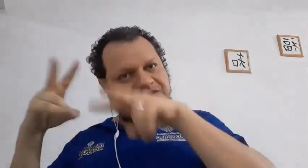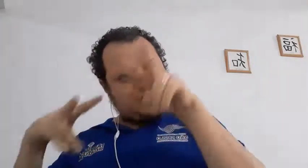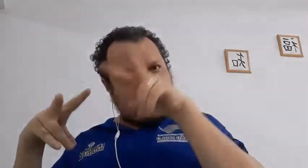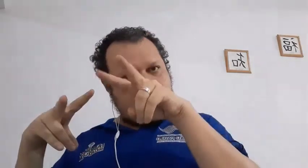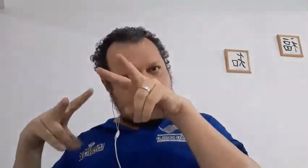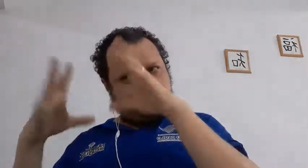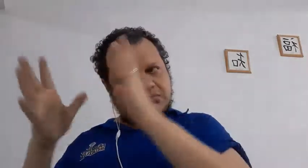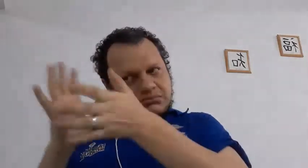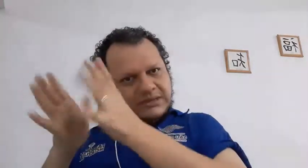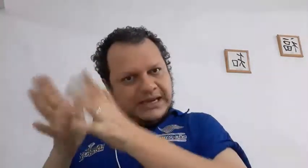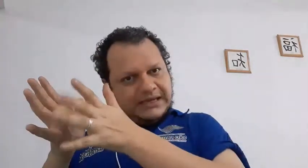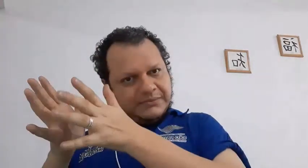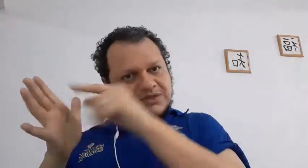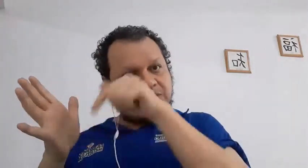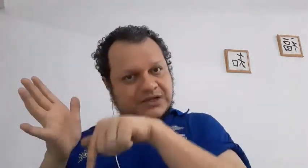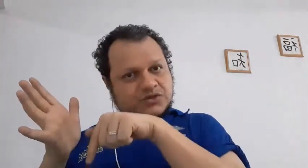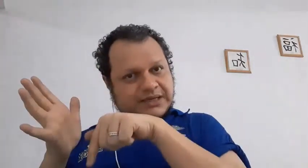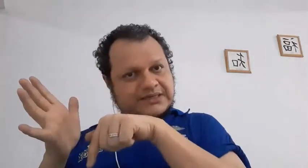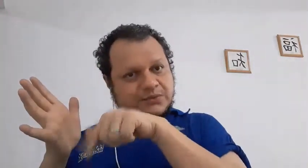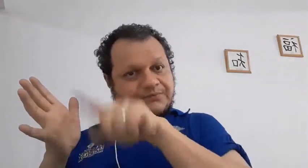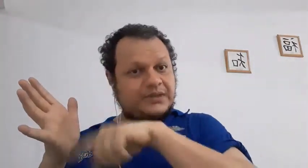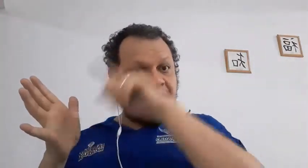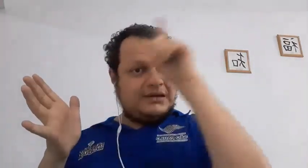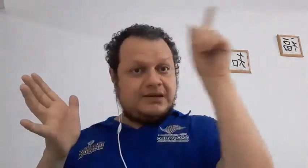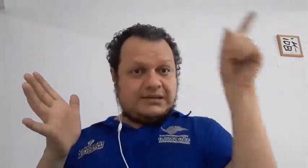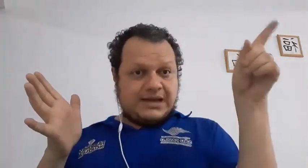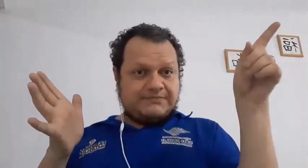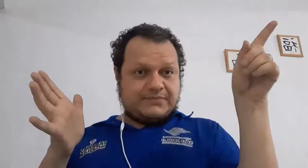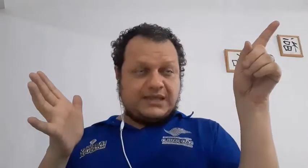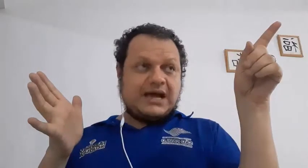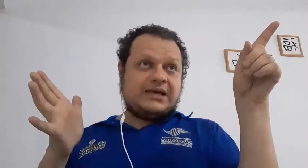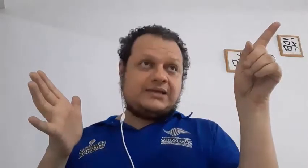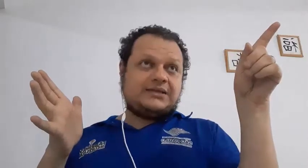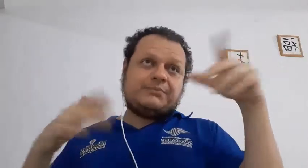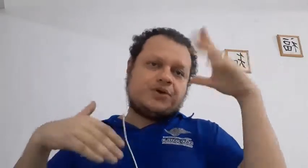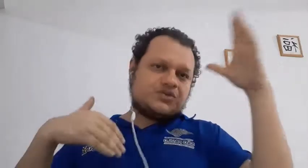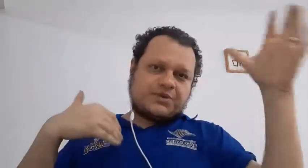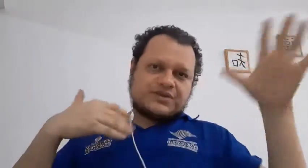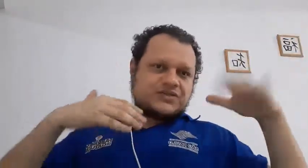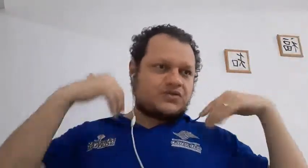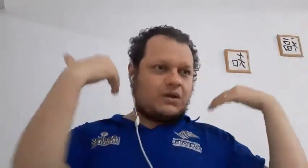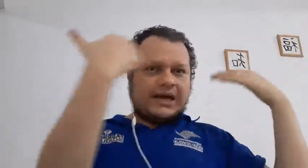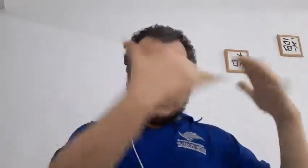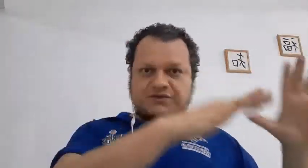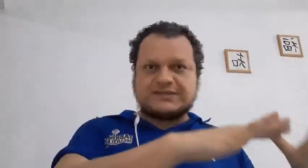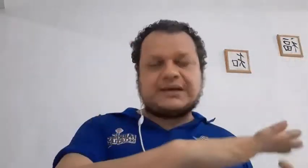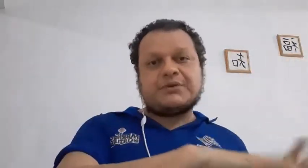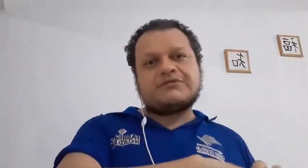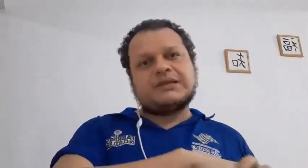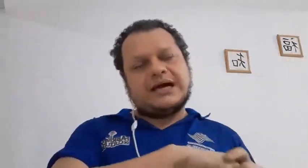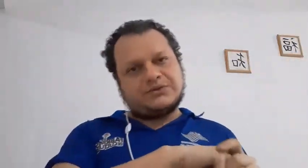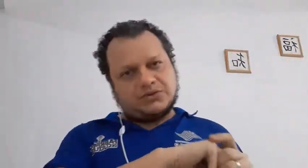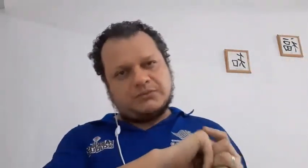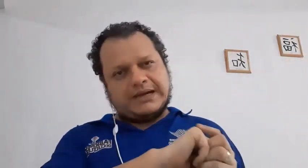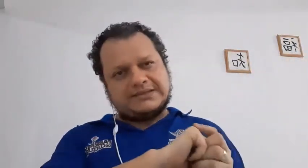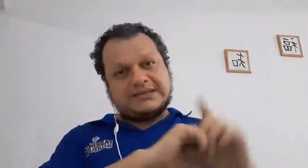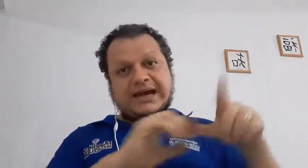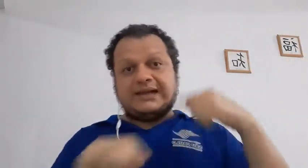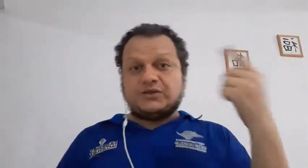visual, que é a Libras, no caso do Brasil. Tá? E aí, depois, no processo escolar, isso vai ser aprofundado e tudo mais. E a L2